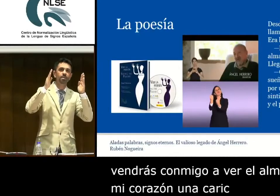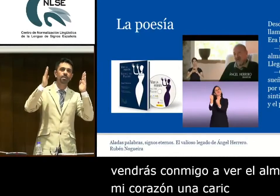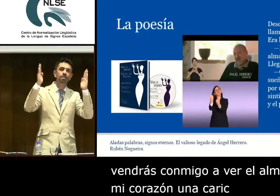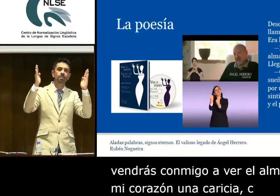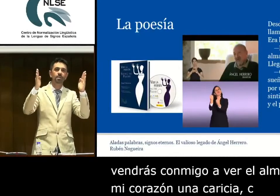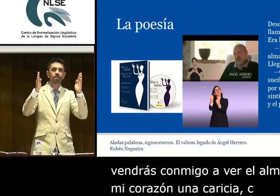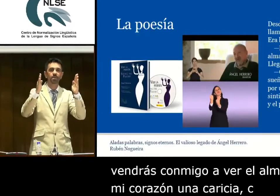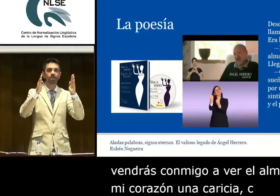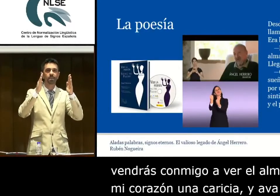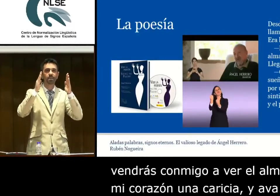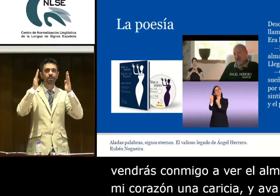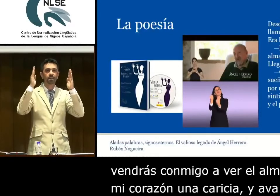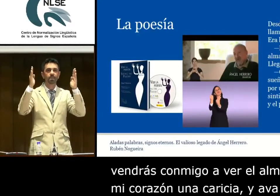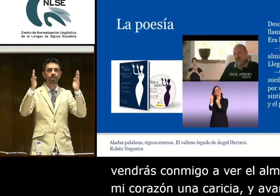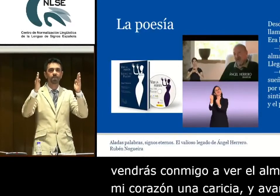galería,